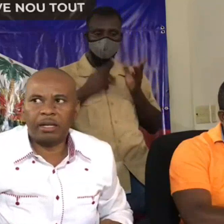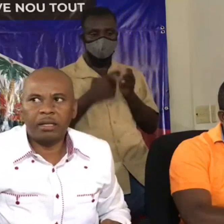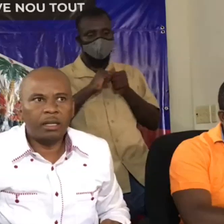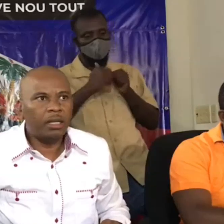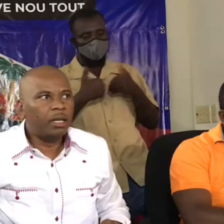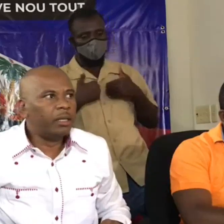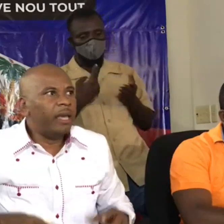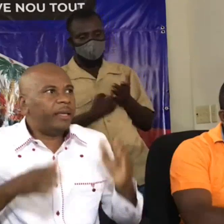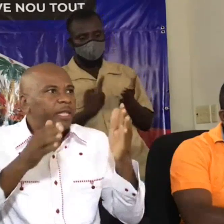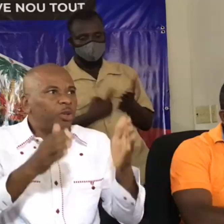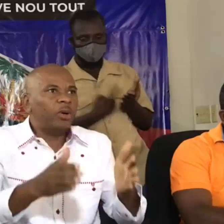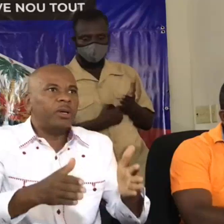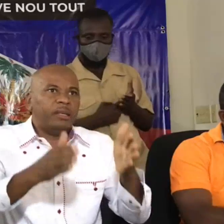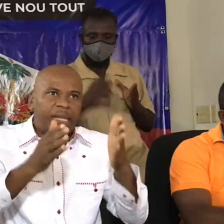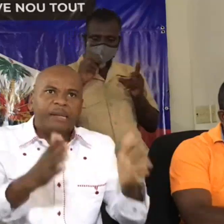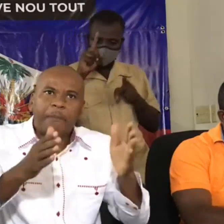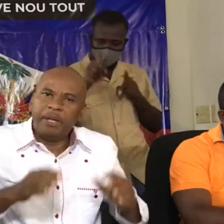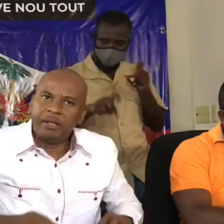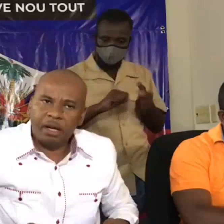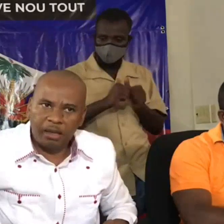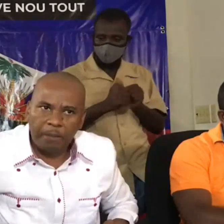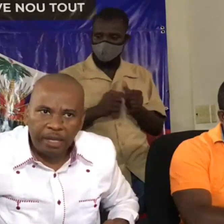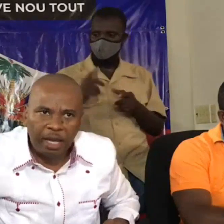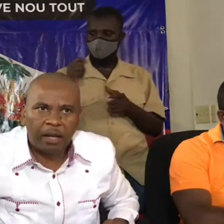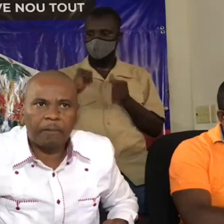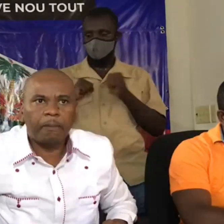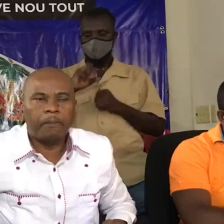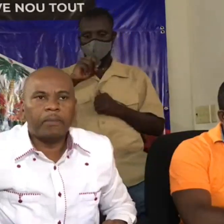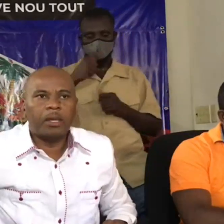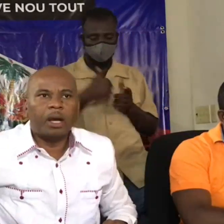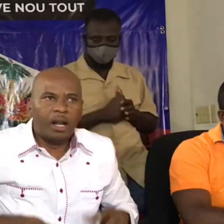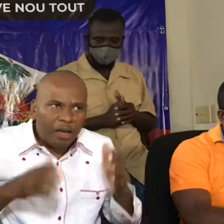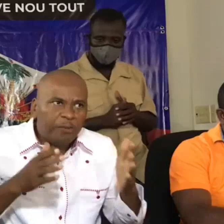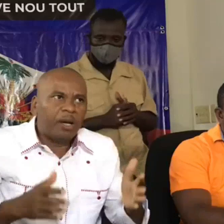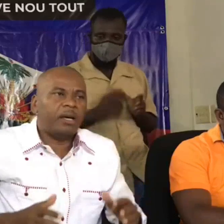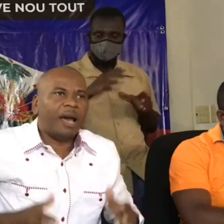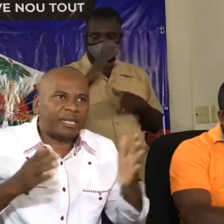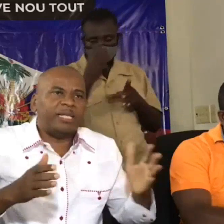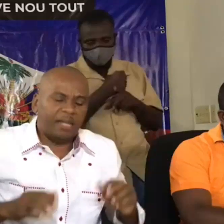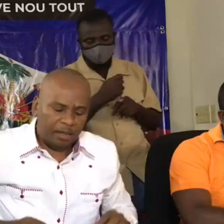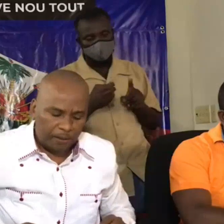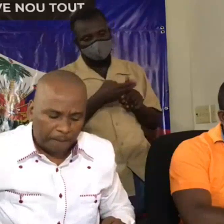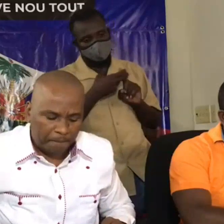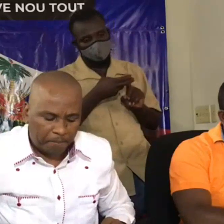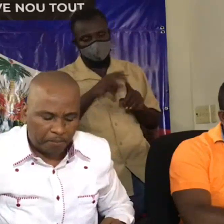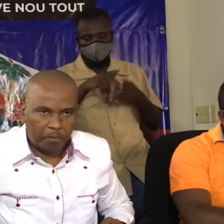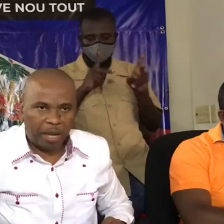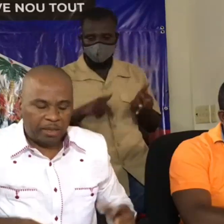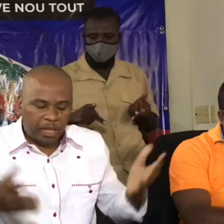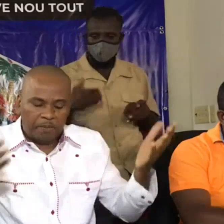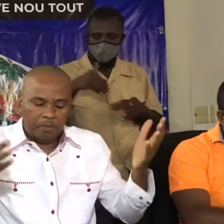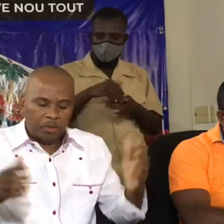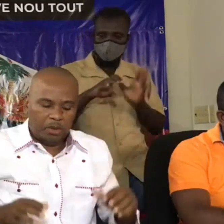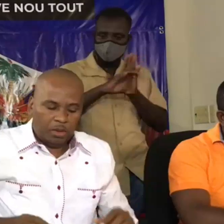pays, des questions de kidnapping en dans le pays, enlèvement, assassinat.